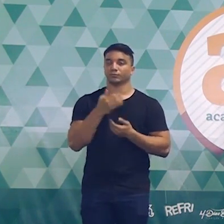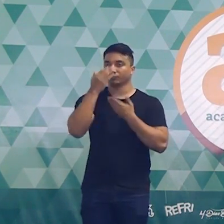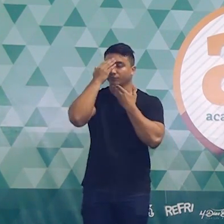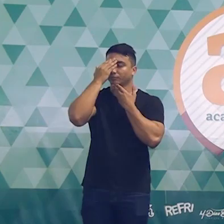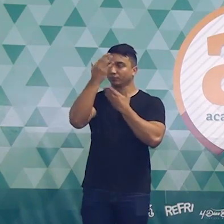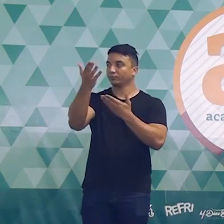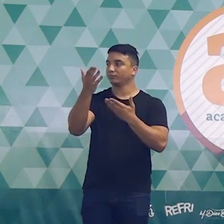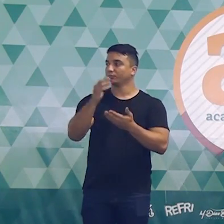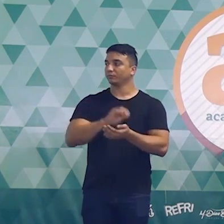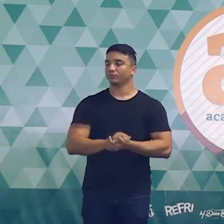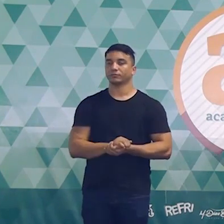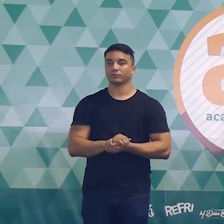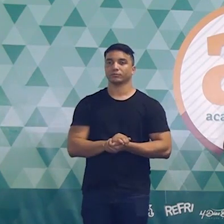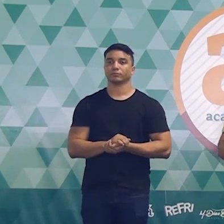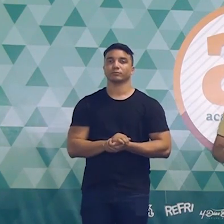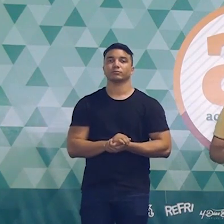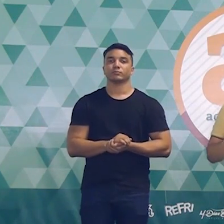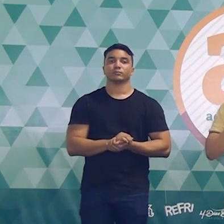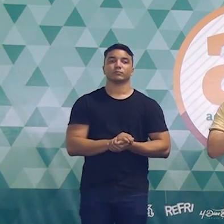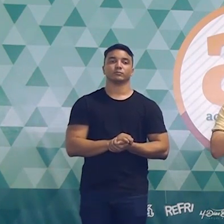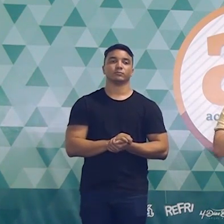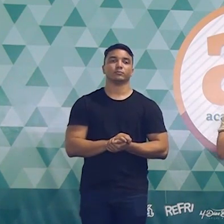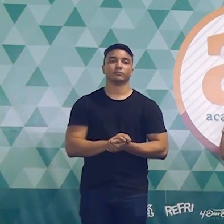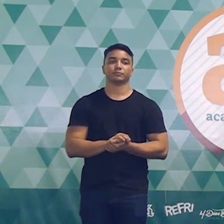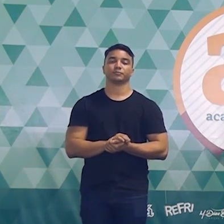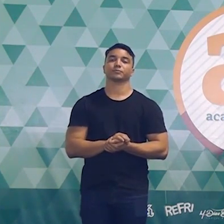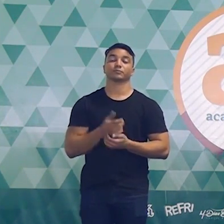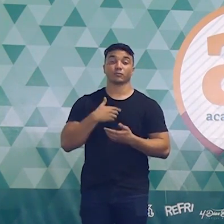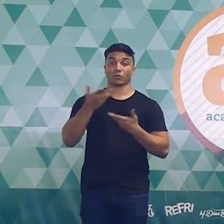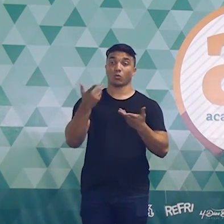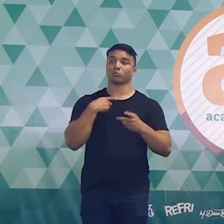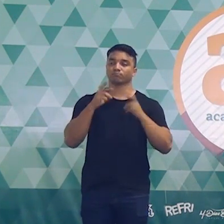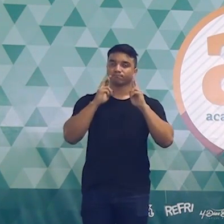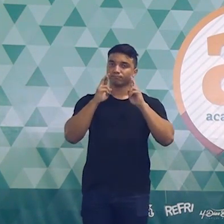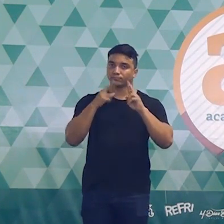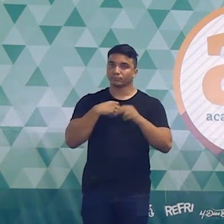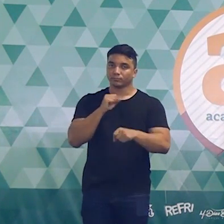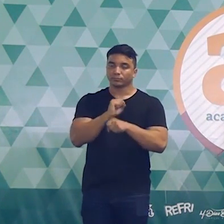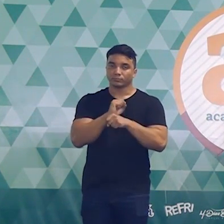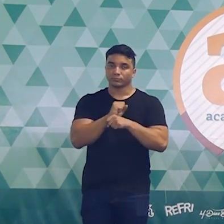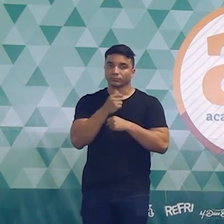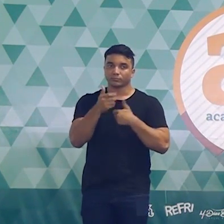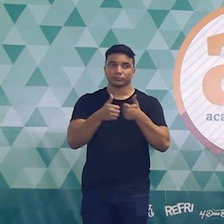honrado em participar. Tá certo? Estou aqui na torcida pelos